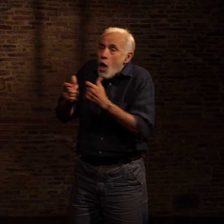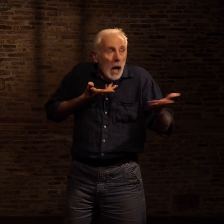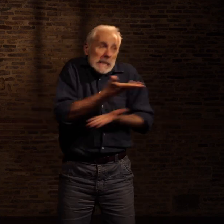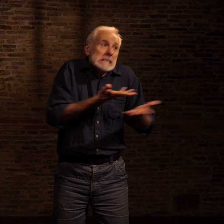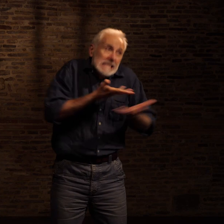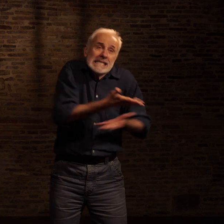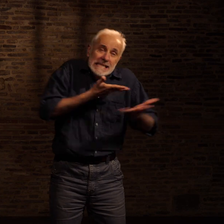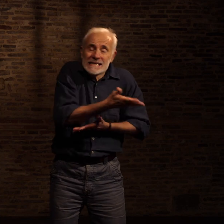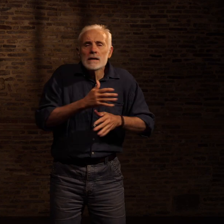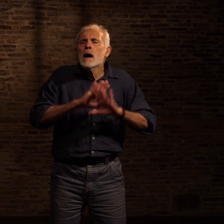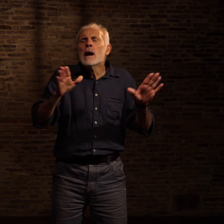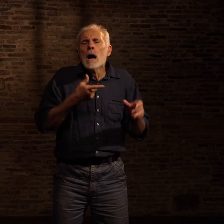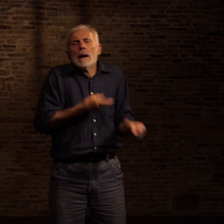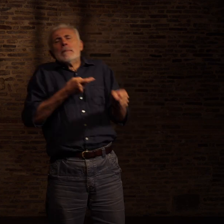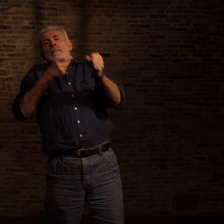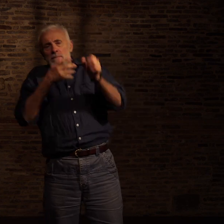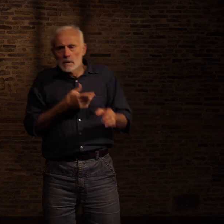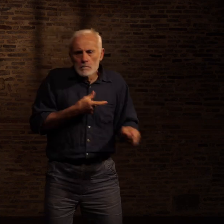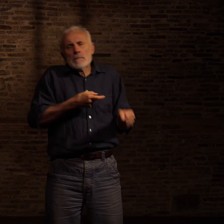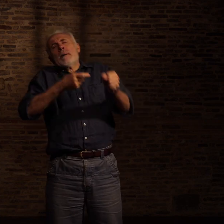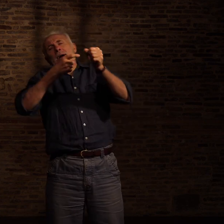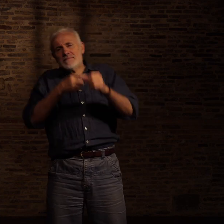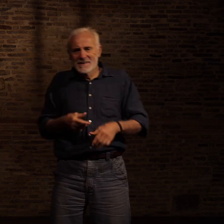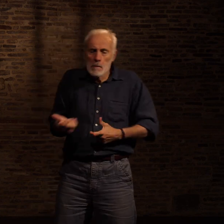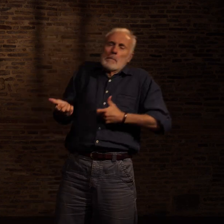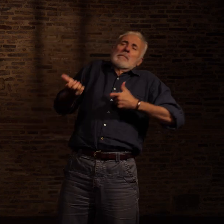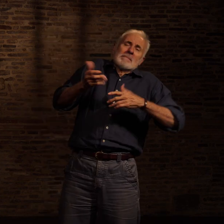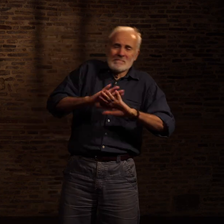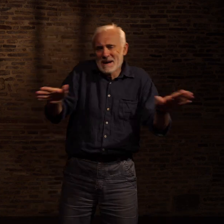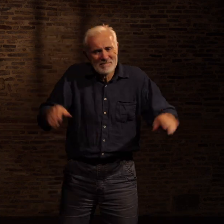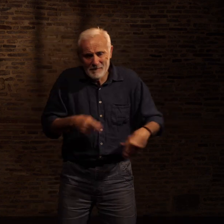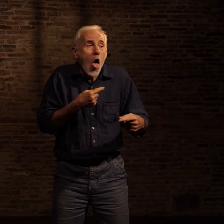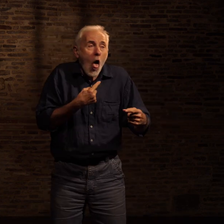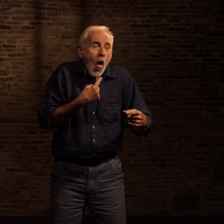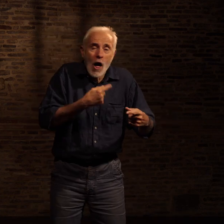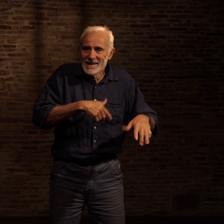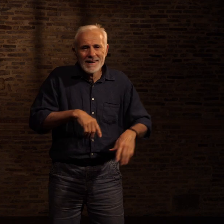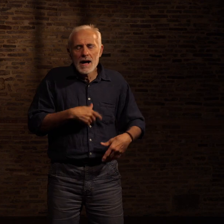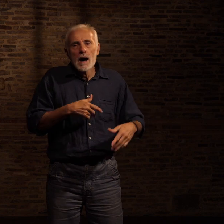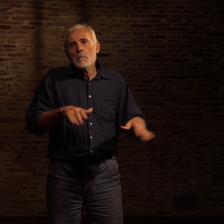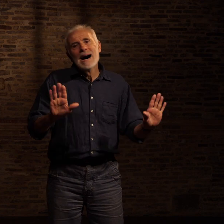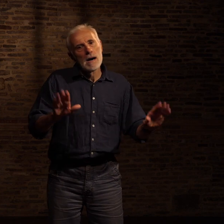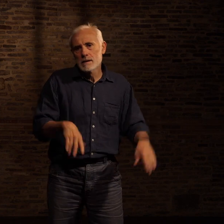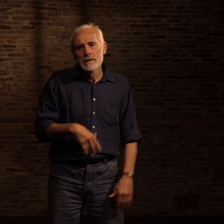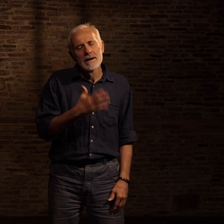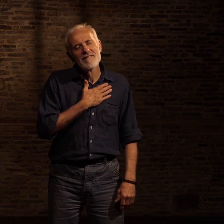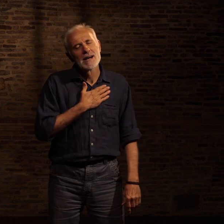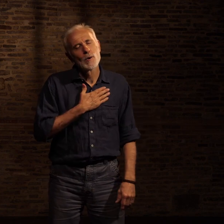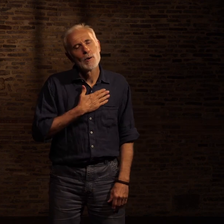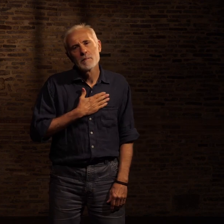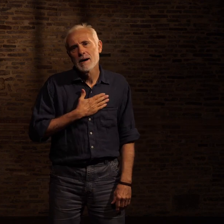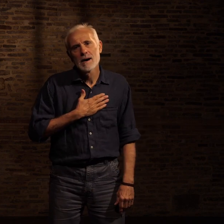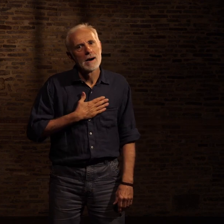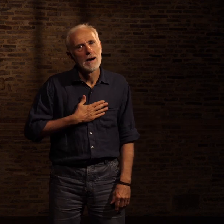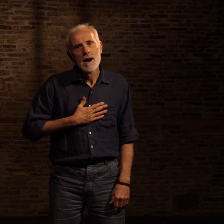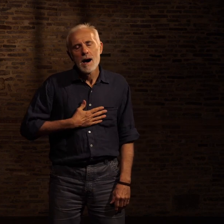des salves à travers la pièce mais je ne me suis jamais senti aussi détendu et je